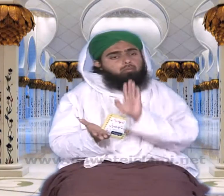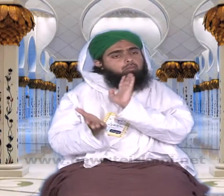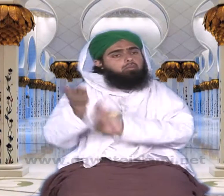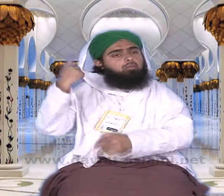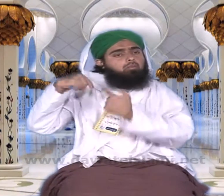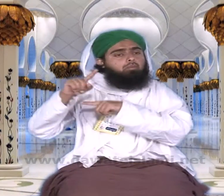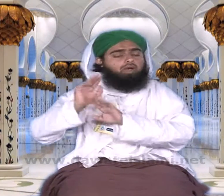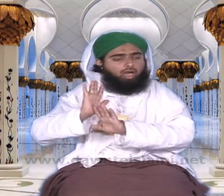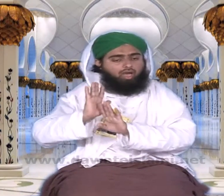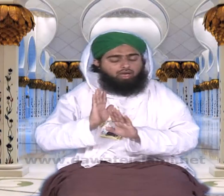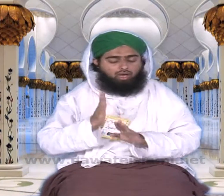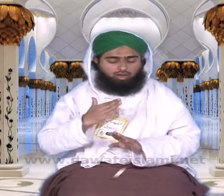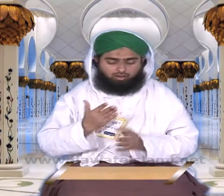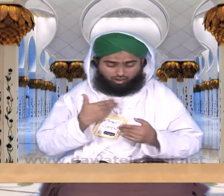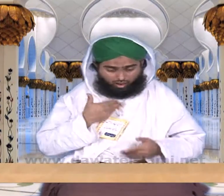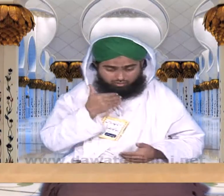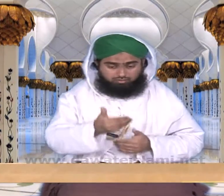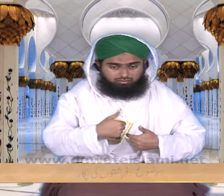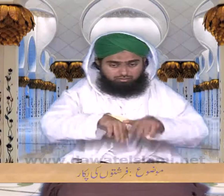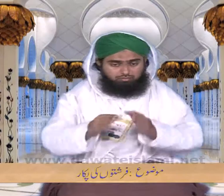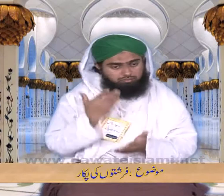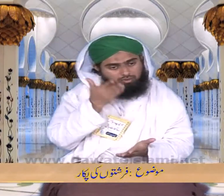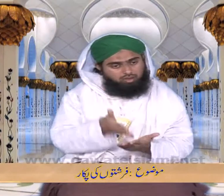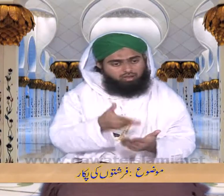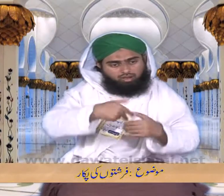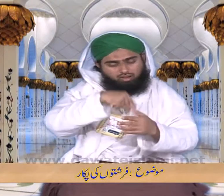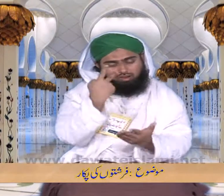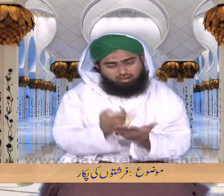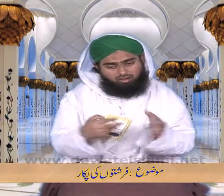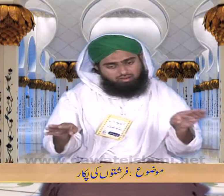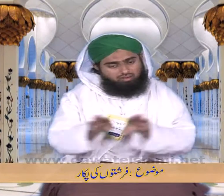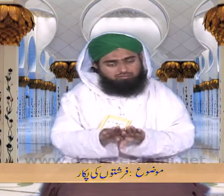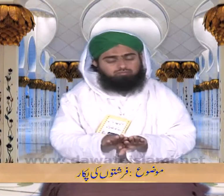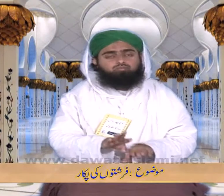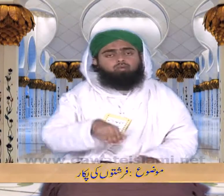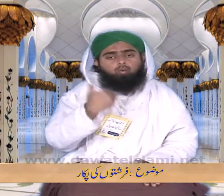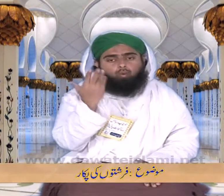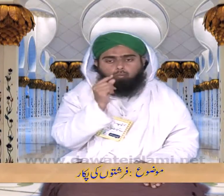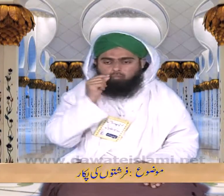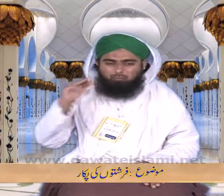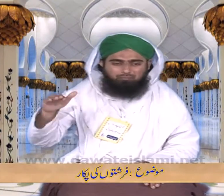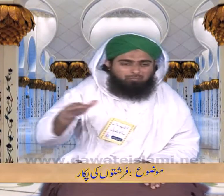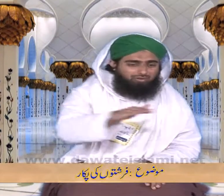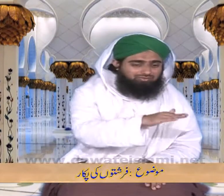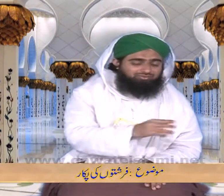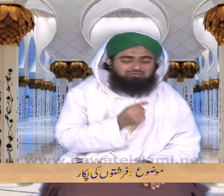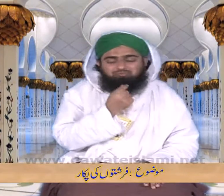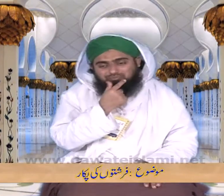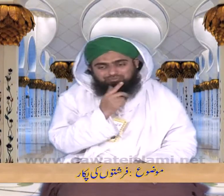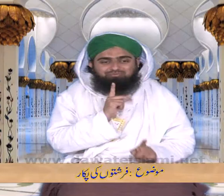یاد کرو کہ جو آج خواست میں مل گئے وہ دتلی دتلی زبان میں کہہ